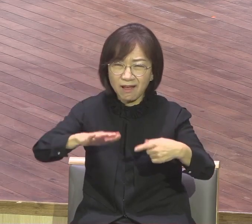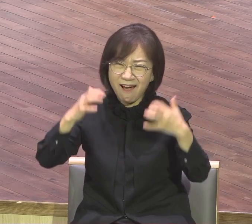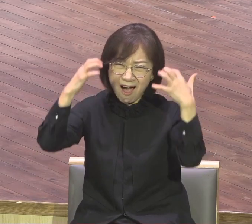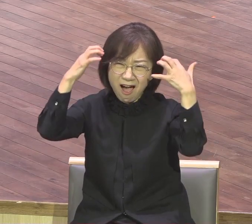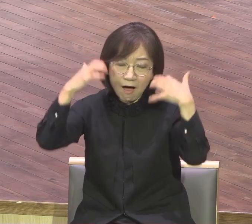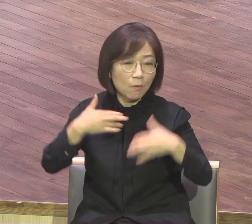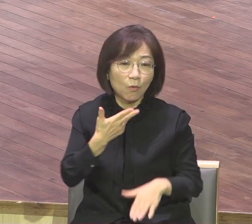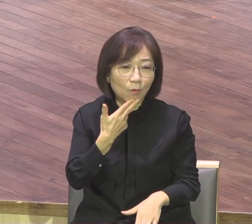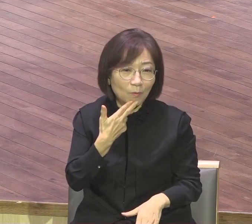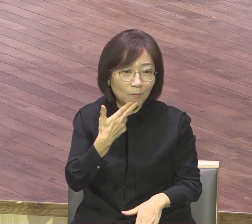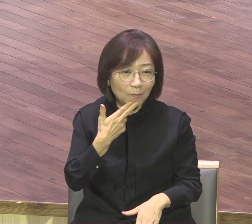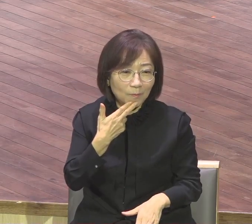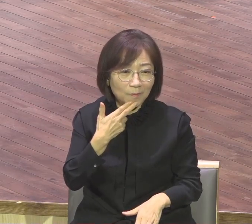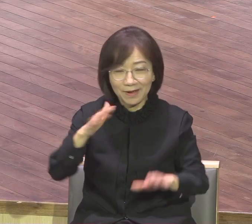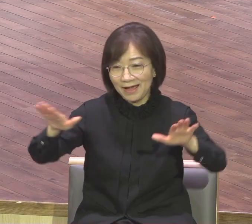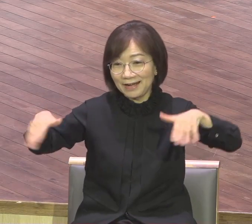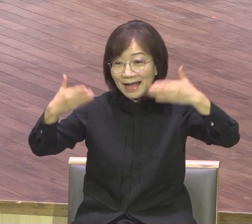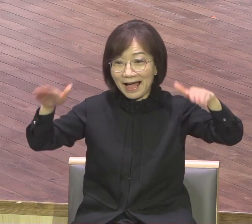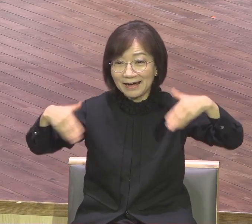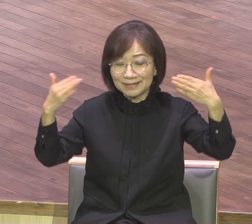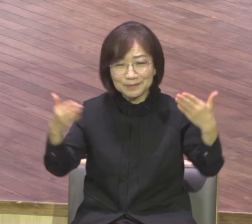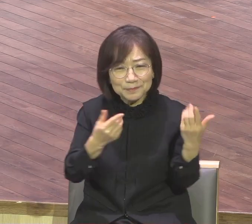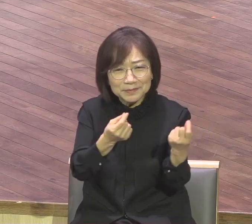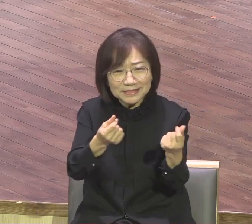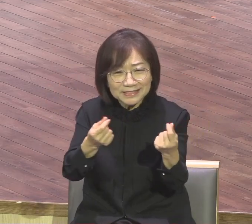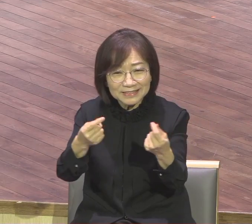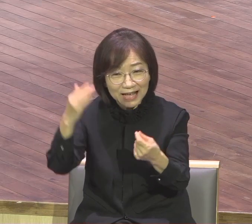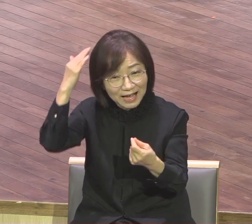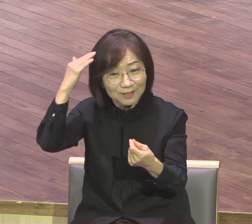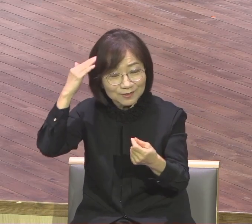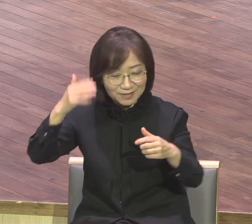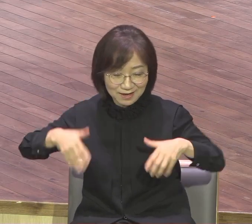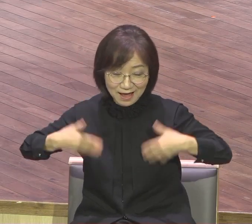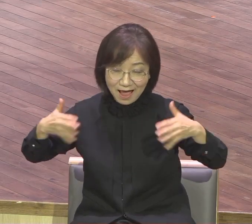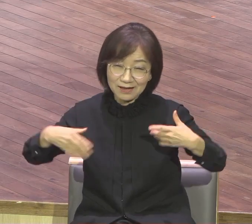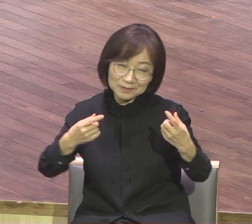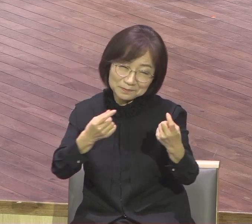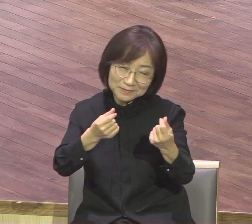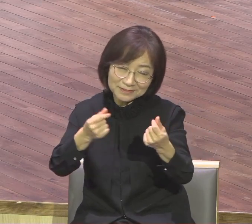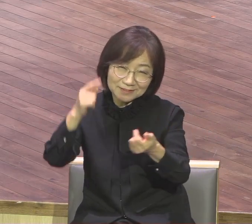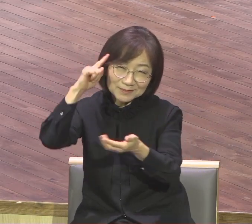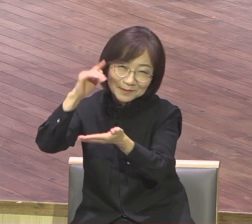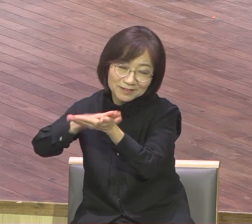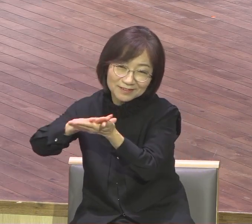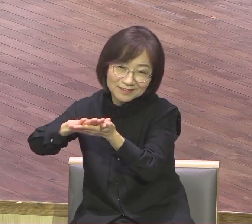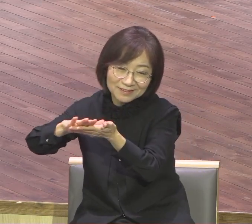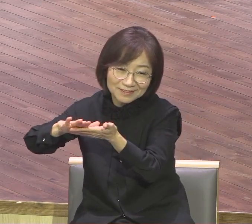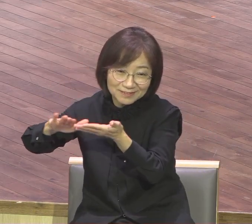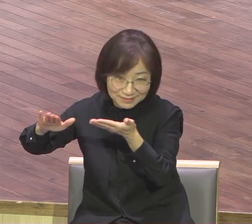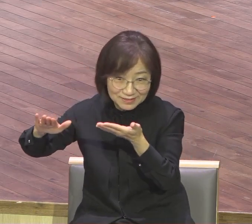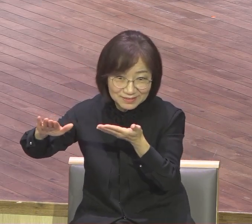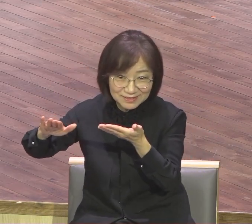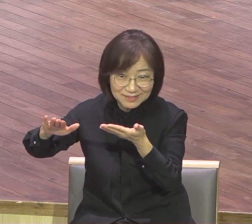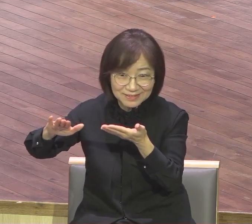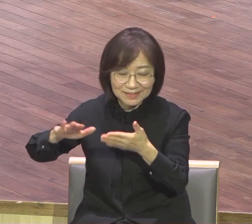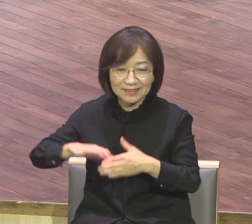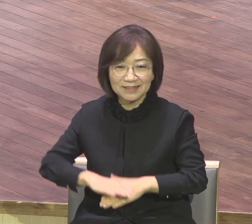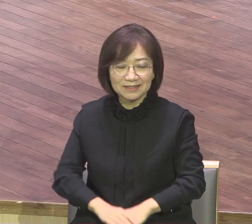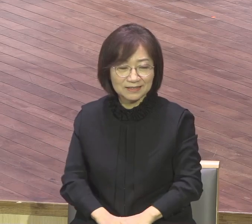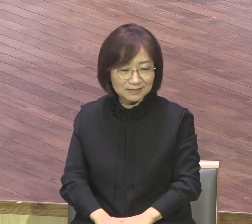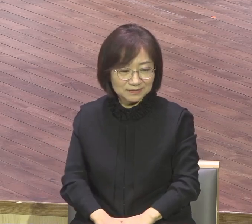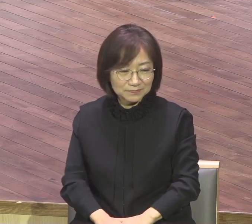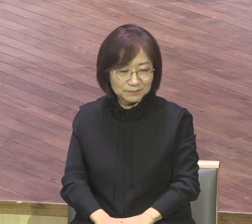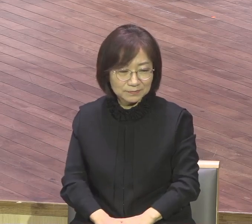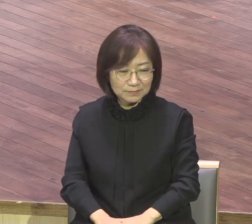날씨처럼 그렇습니다. Si vemos la mapa está cerca del Ecuador, pero no hace calor y parece un otoño de nuestro